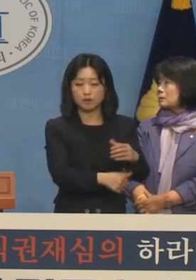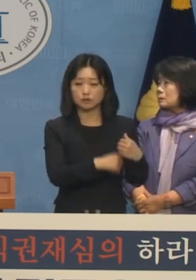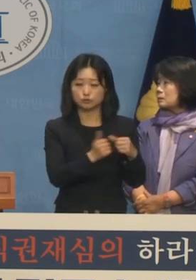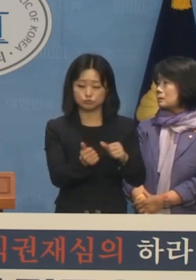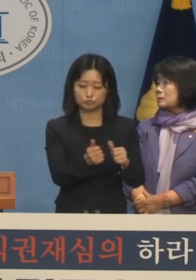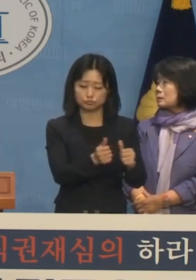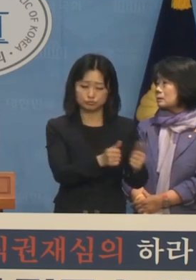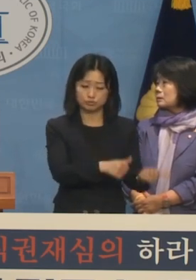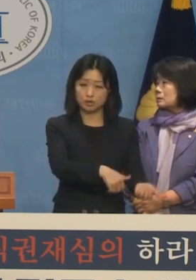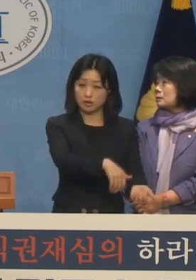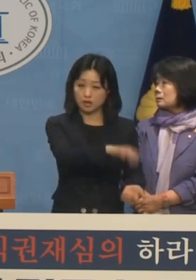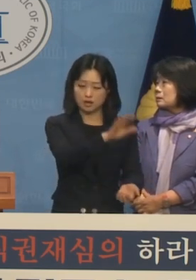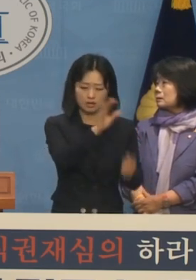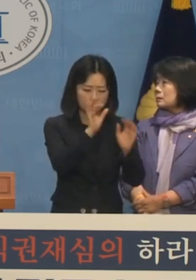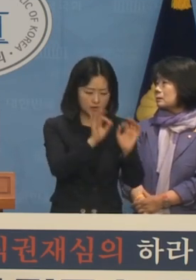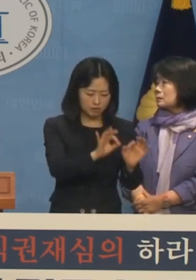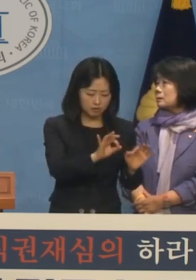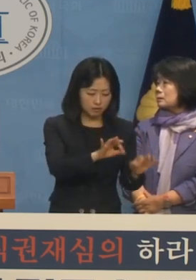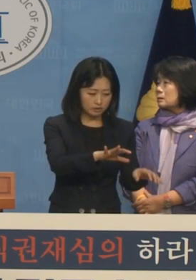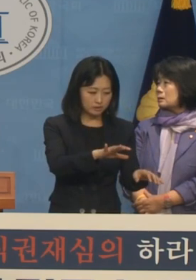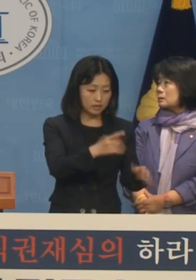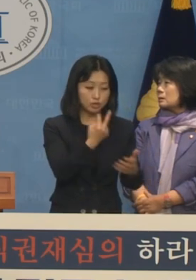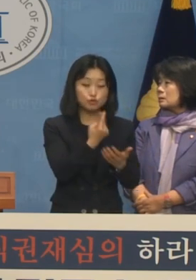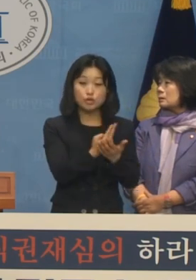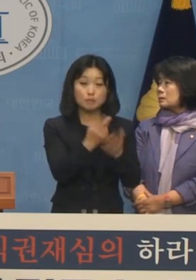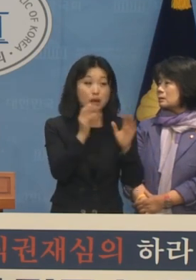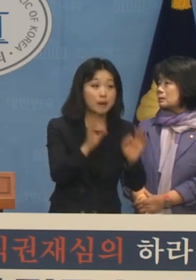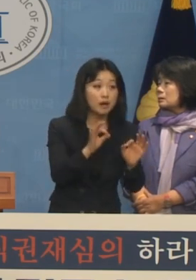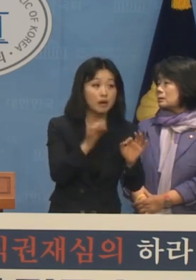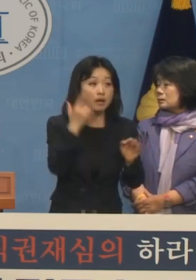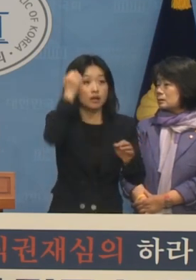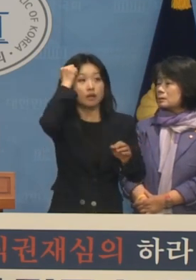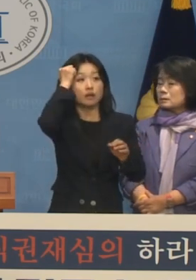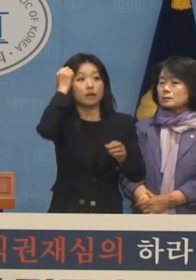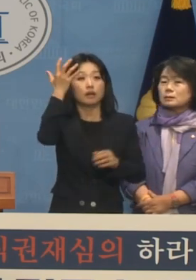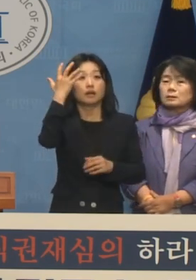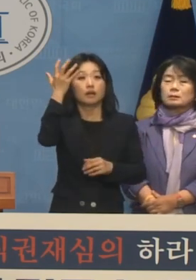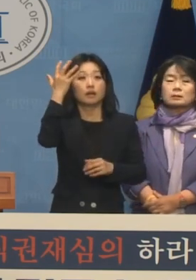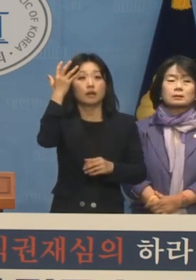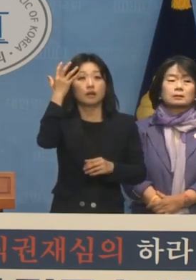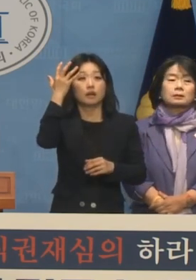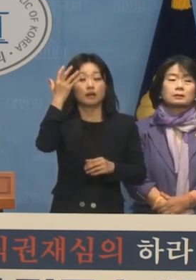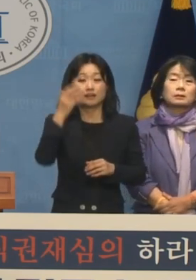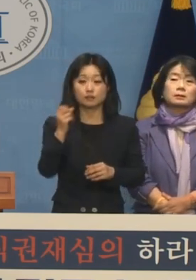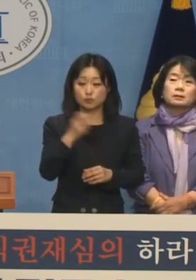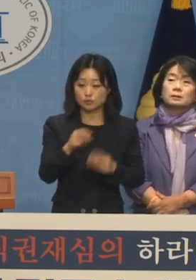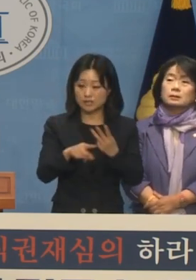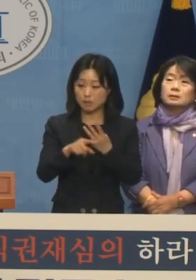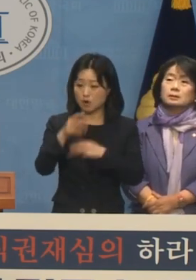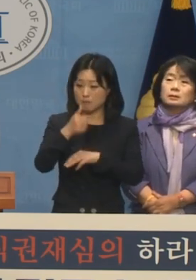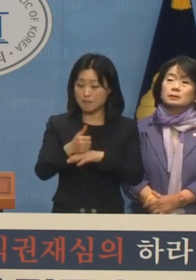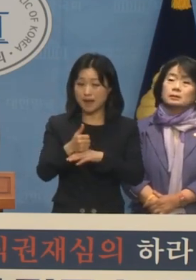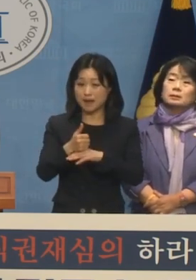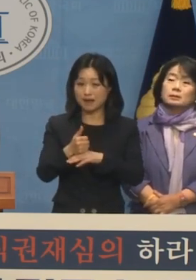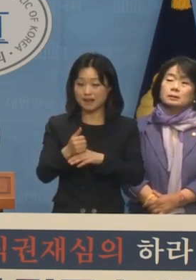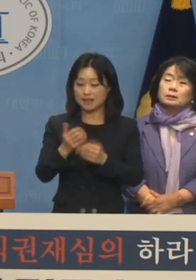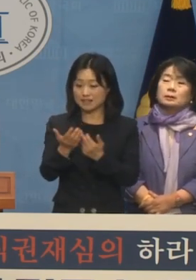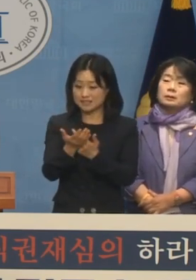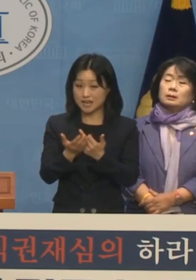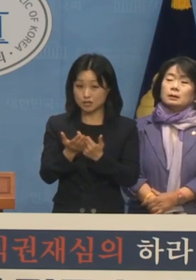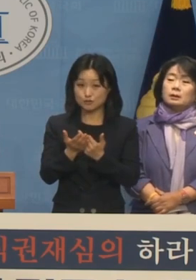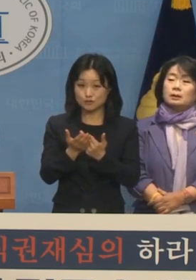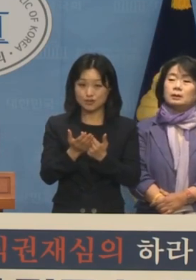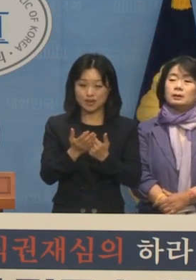아직도 저는 그 광경이 유리창만 봐도 그날 생각이 나고 지금 3월 말에 제주도에 수학여행생이 엄청